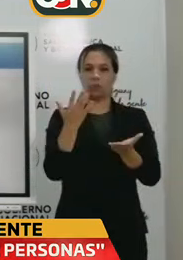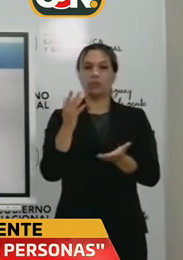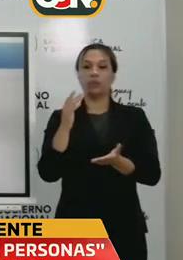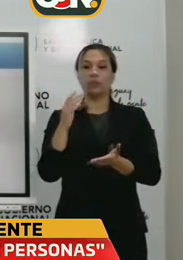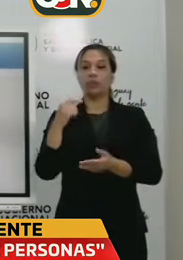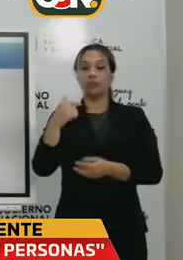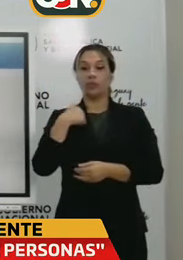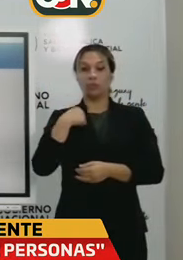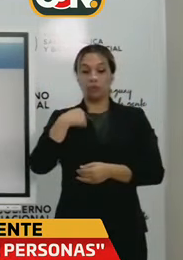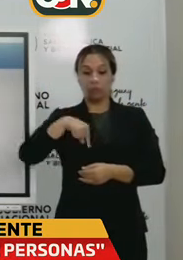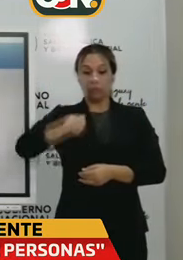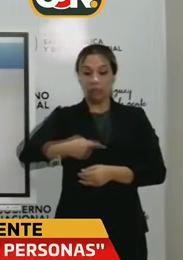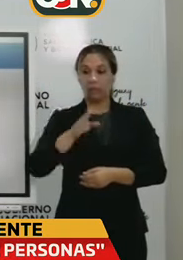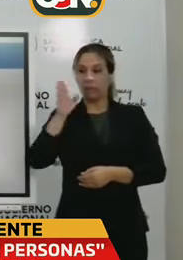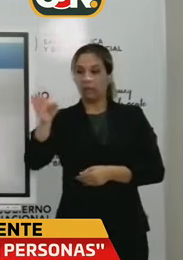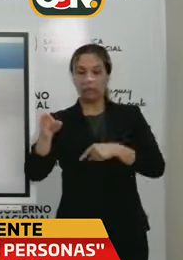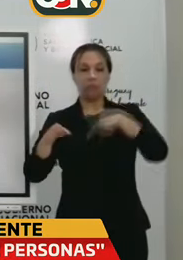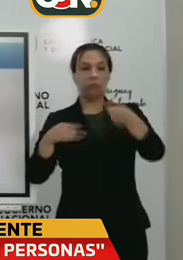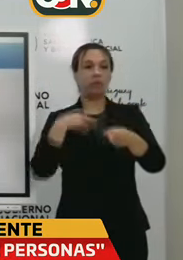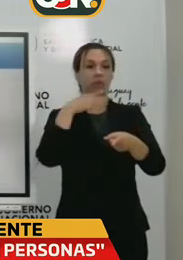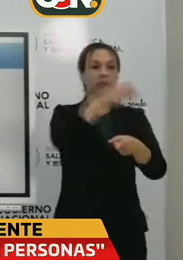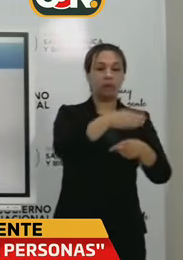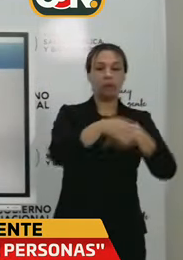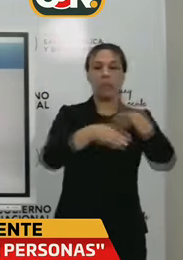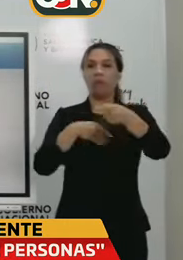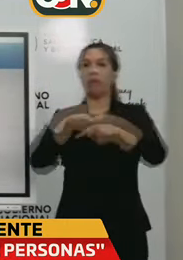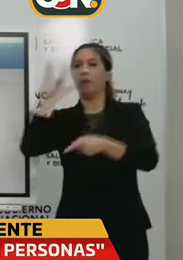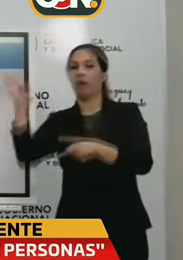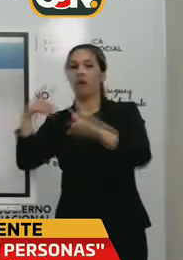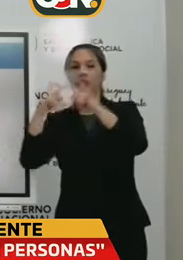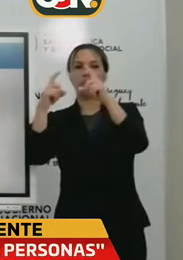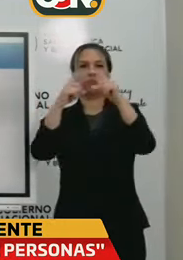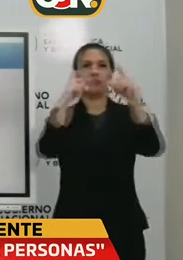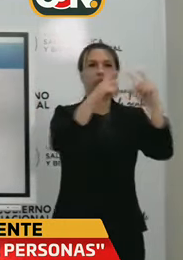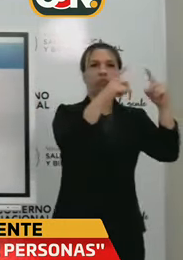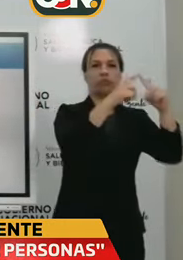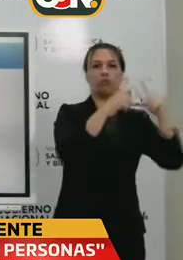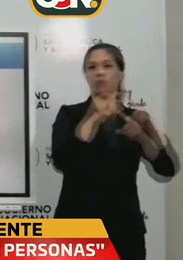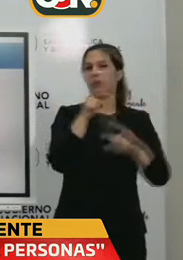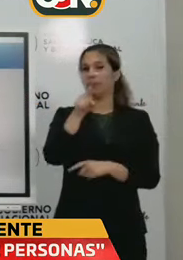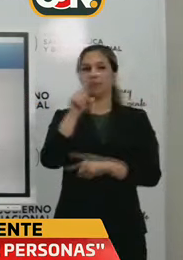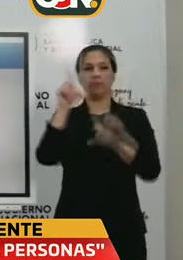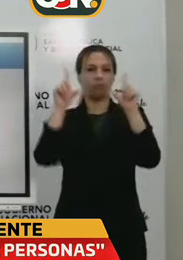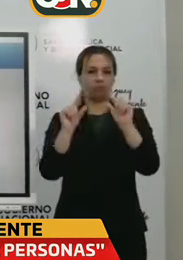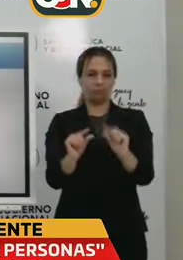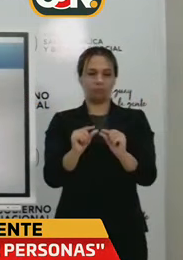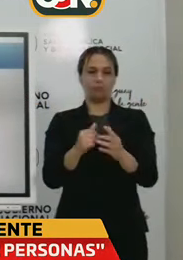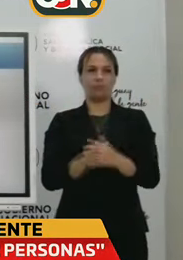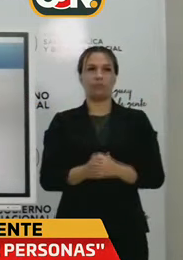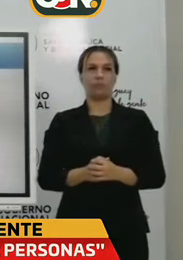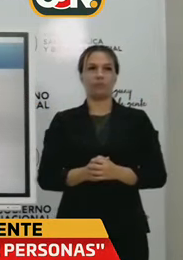frecuencia al día siguiente, en encuentro con diferentes personas. Eso es lo que tenemos que tratar de disminuir.